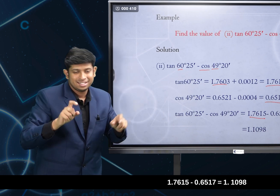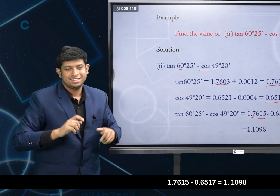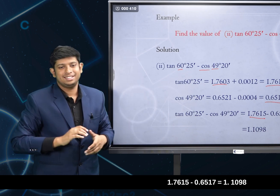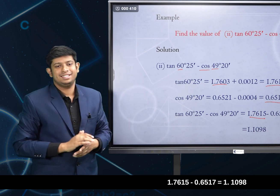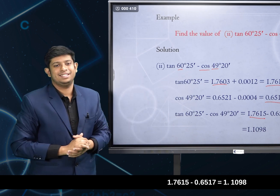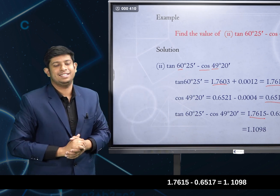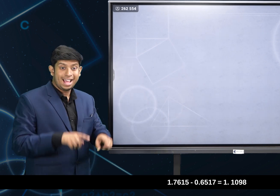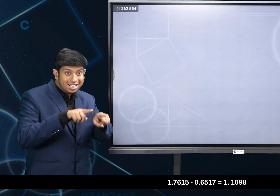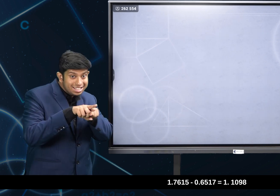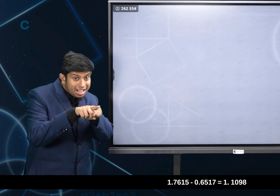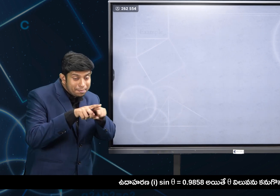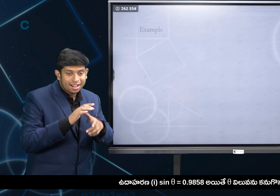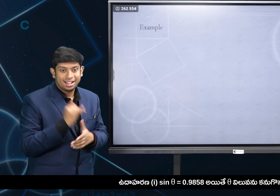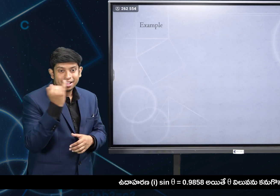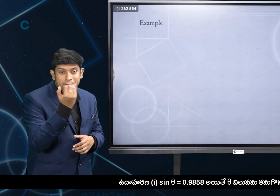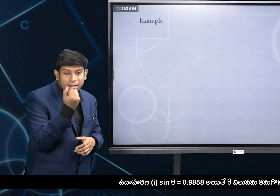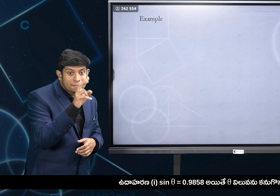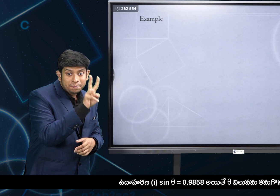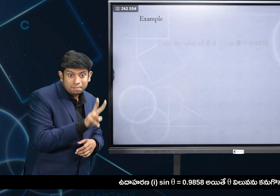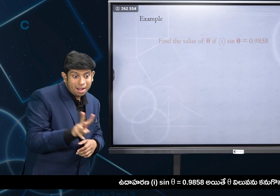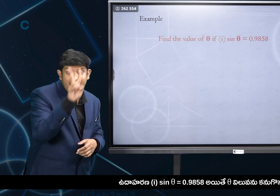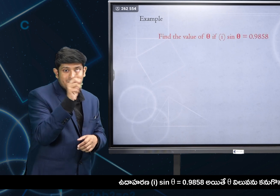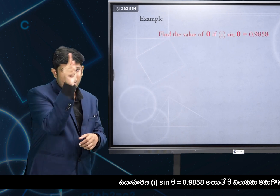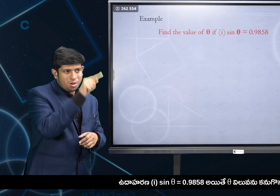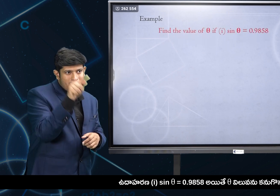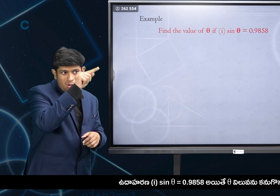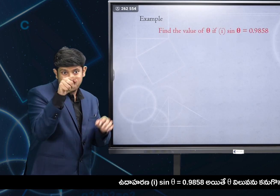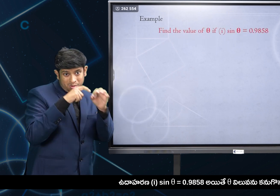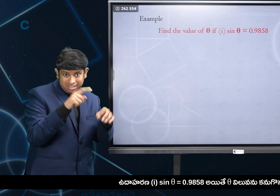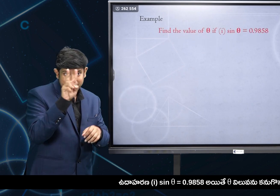1.1098. ఉదాహరణ 1 sin θ